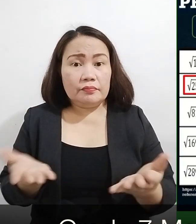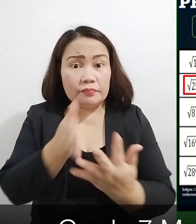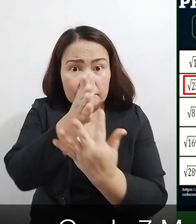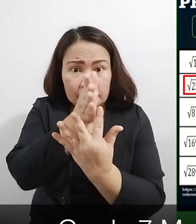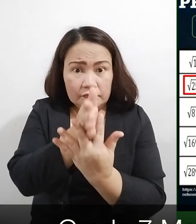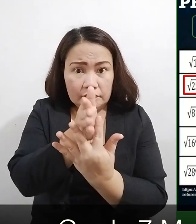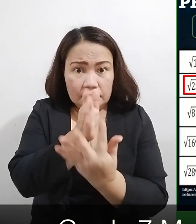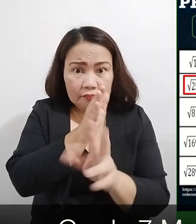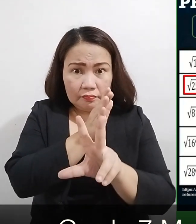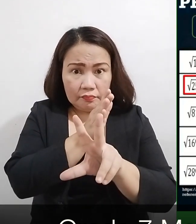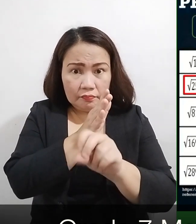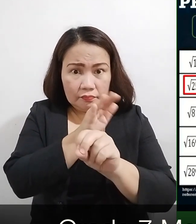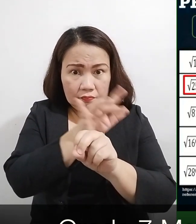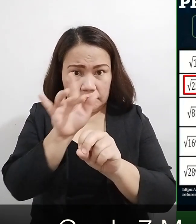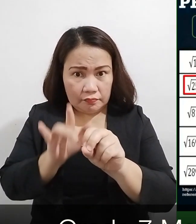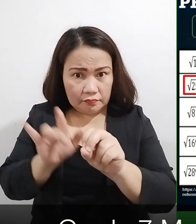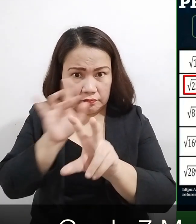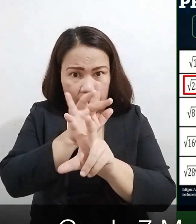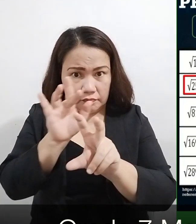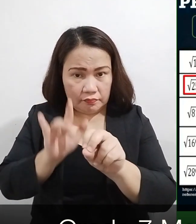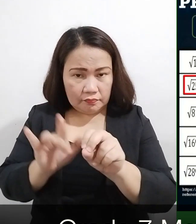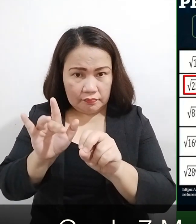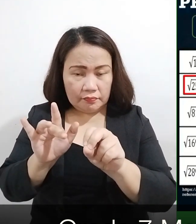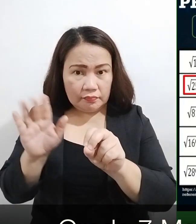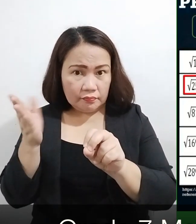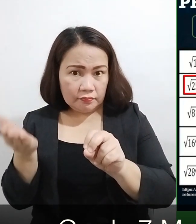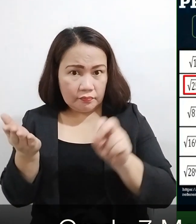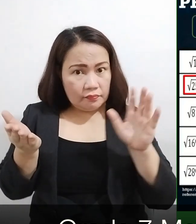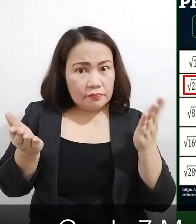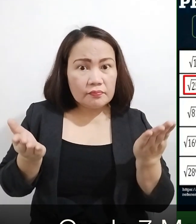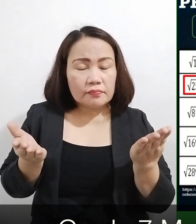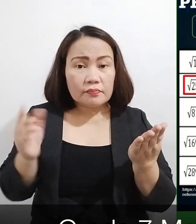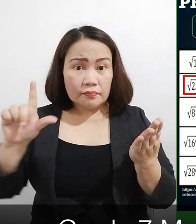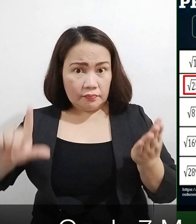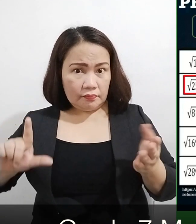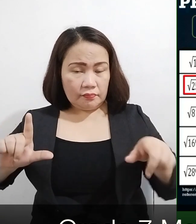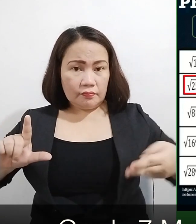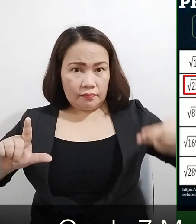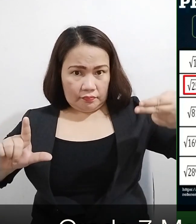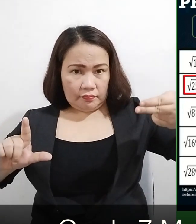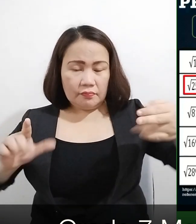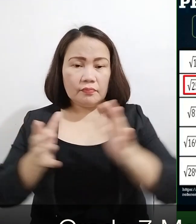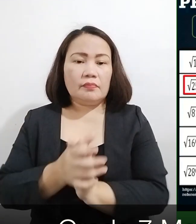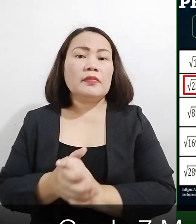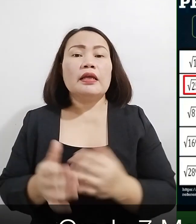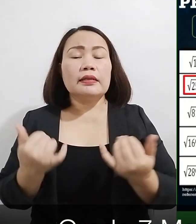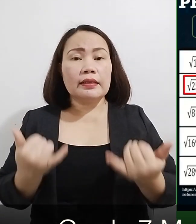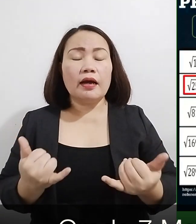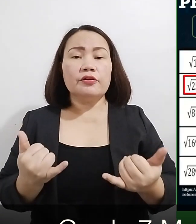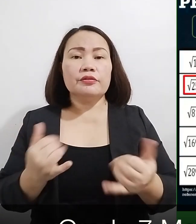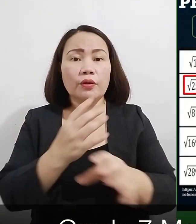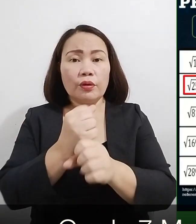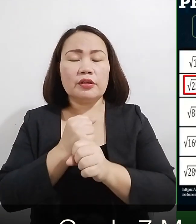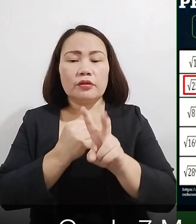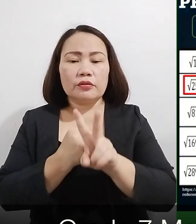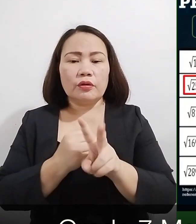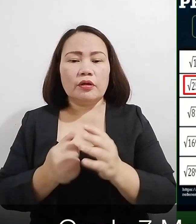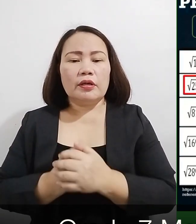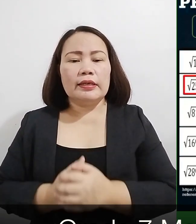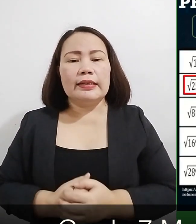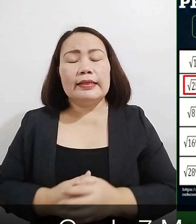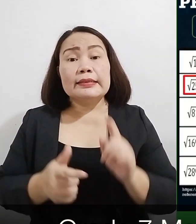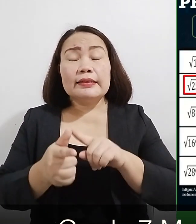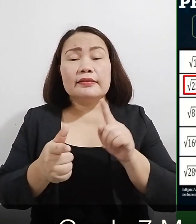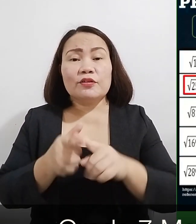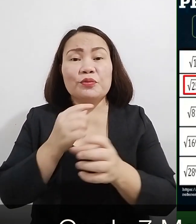na kung saan nasa gitna si square root of 30. Okay, now, nakuha na natin yung dalawa. Anong gagawin?